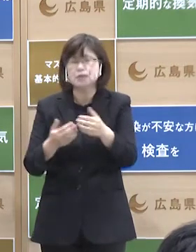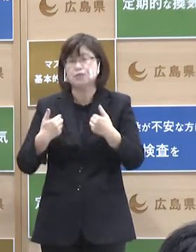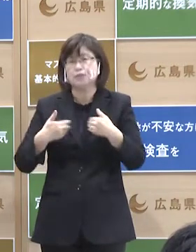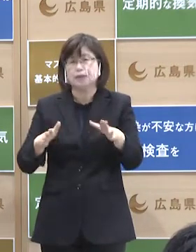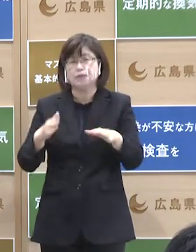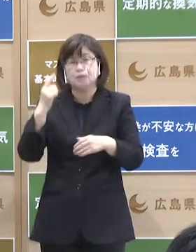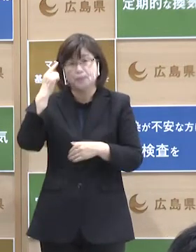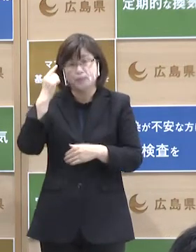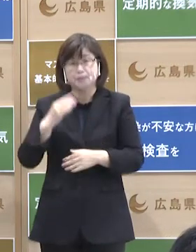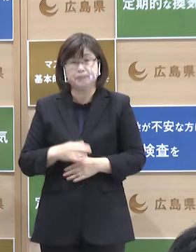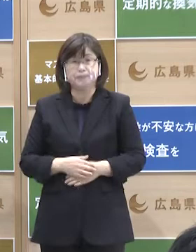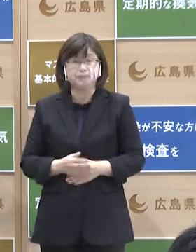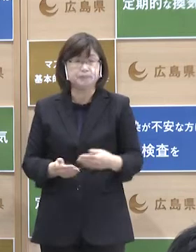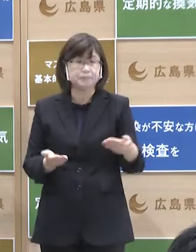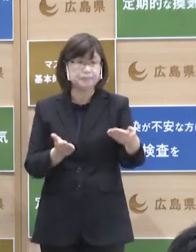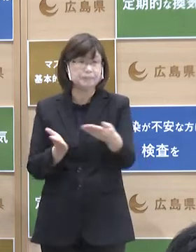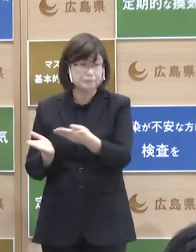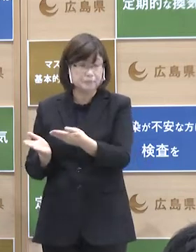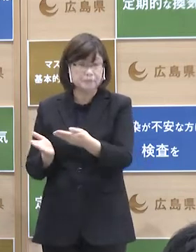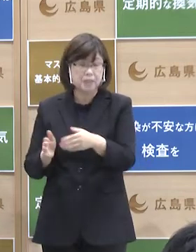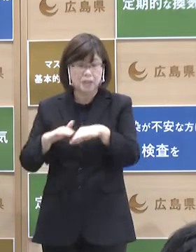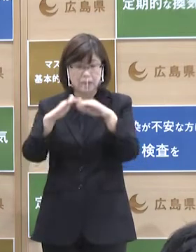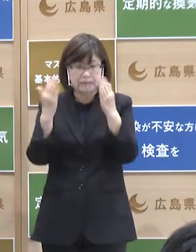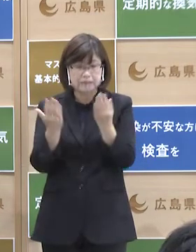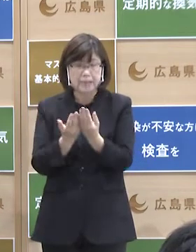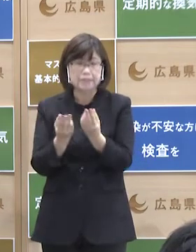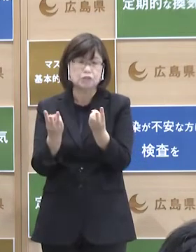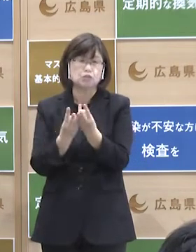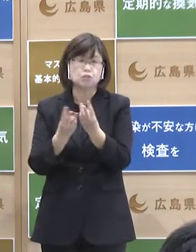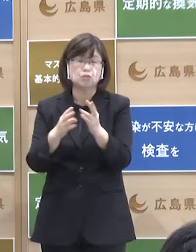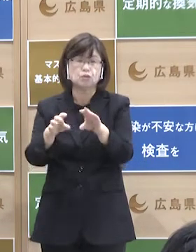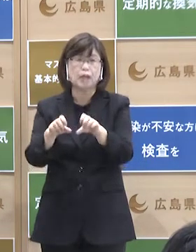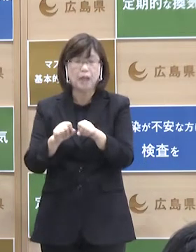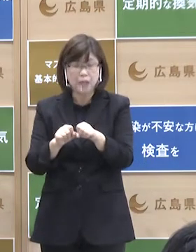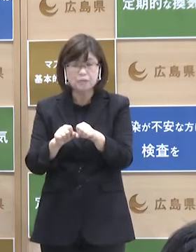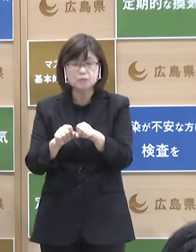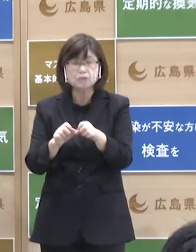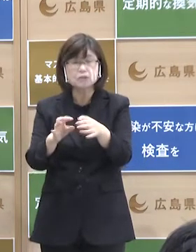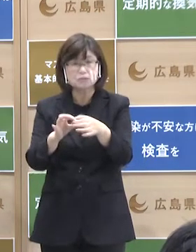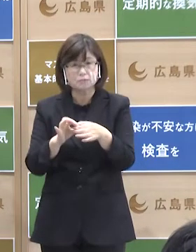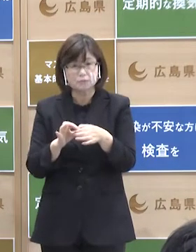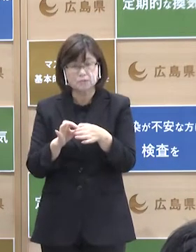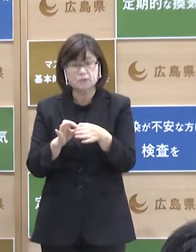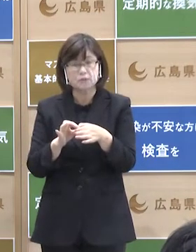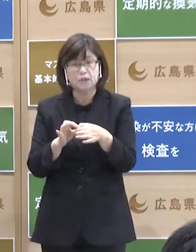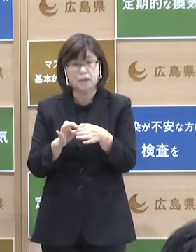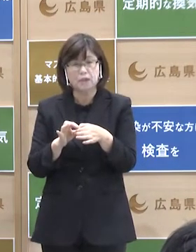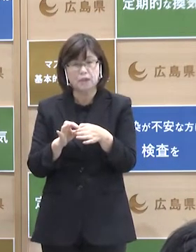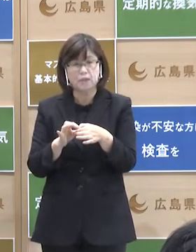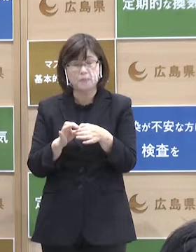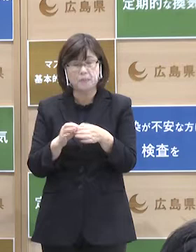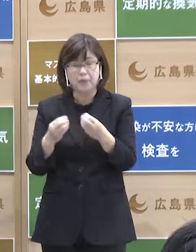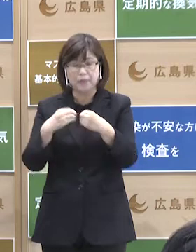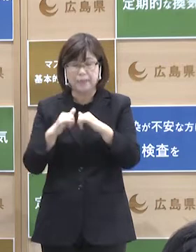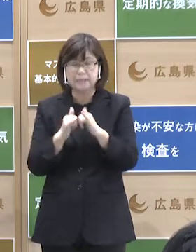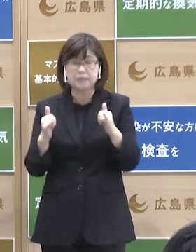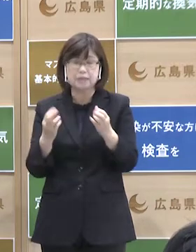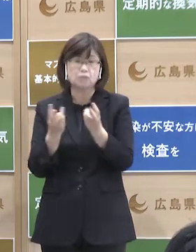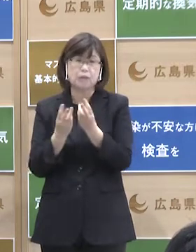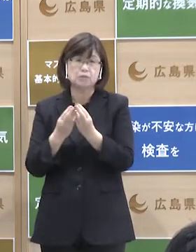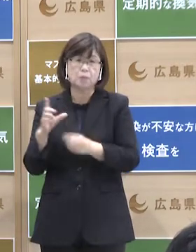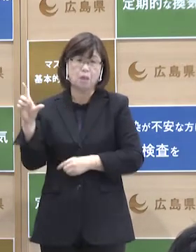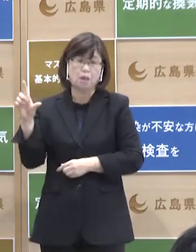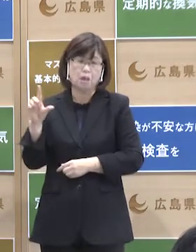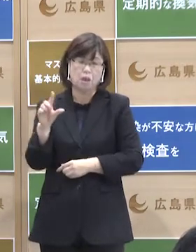まあ、あとこの全数把握については、まあ、今感染状況がかなり落ち着いてきているというか、感染者数が減ってきている